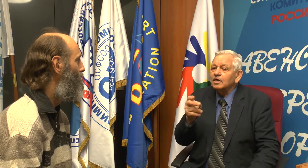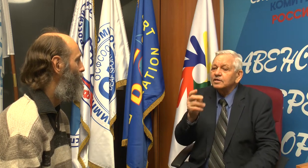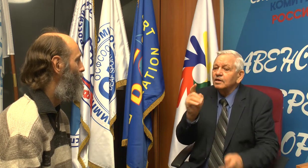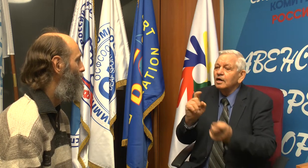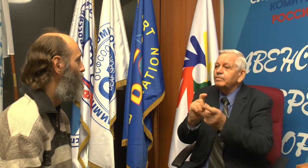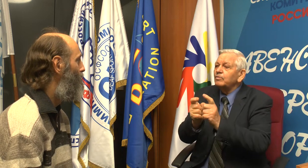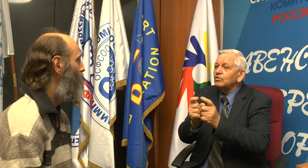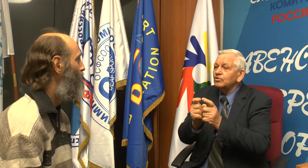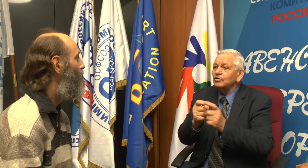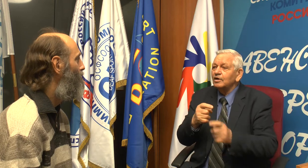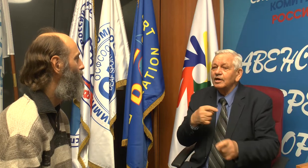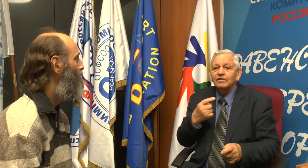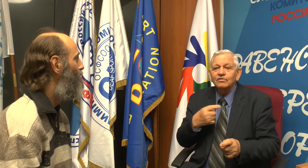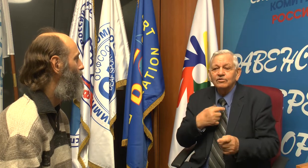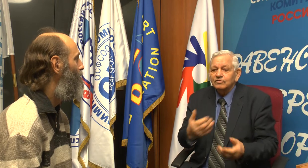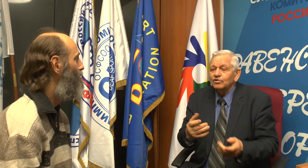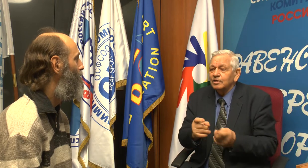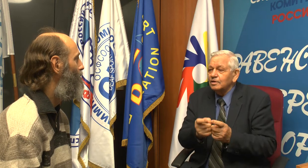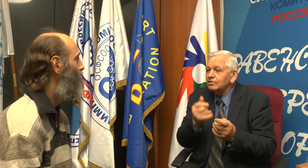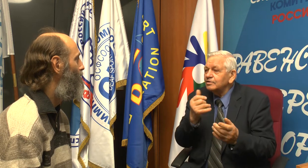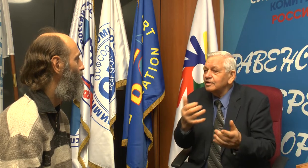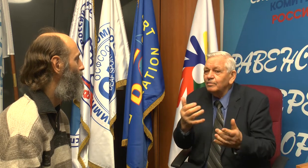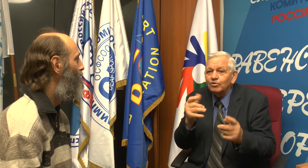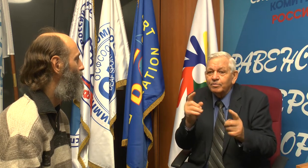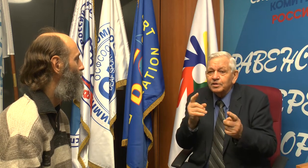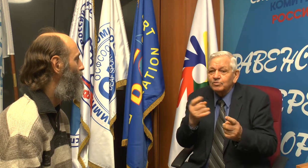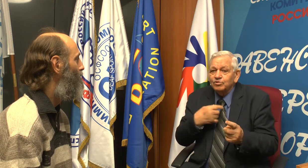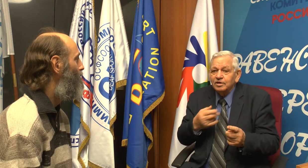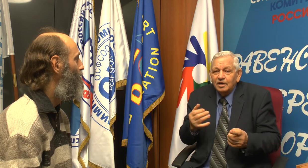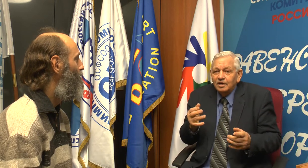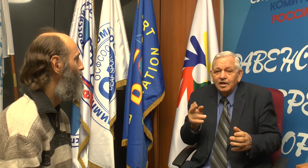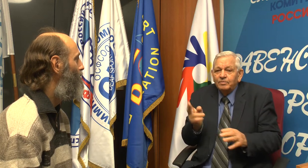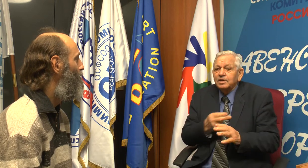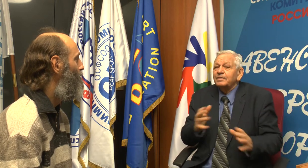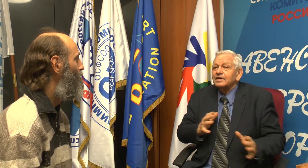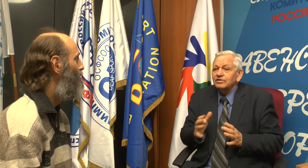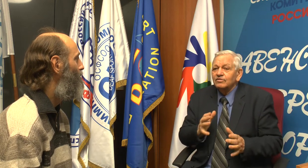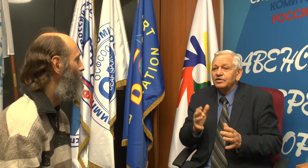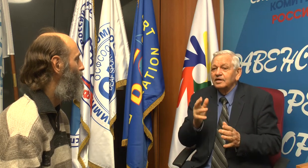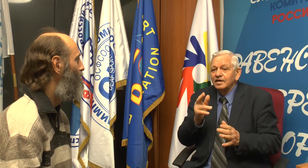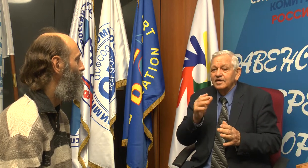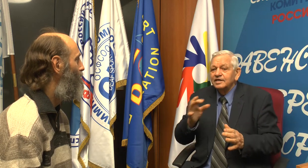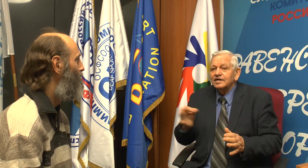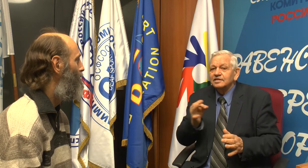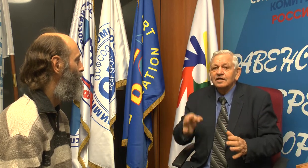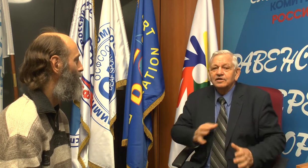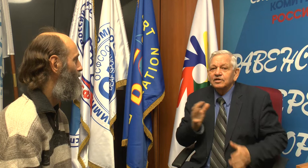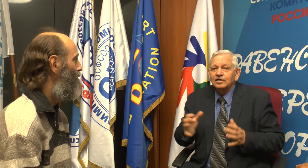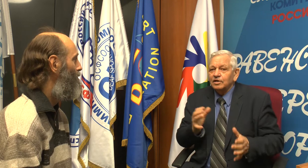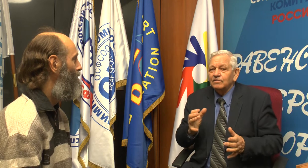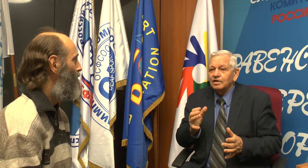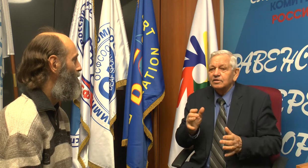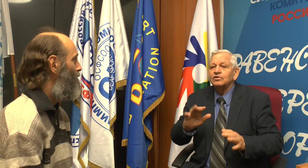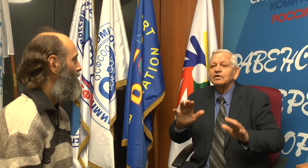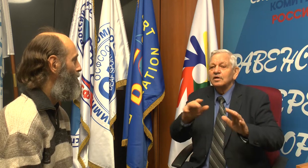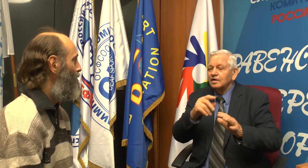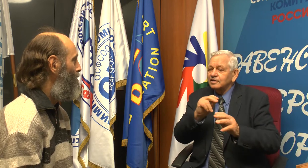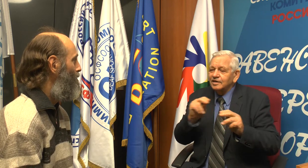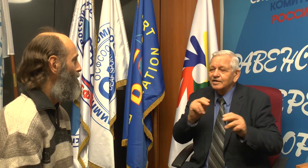ты поборешься. Я говорю, сегодня бороться не могу, потому что я без подготовки и никогда не тренировался. Он тренер